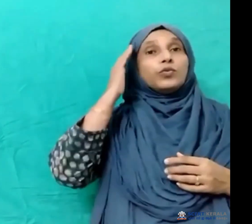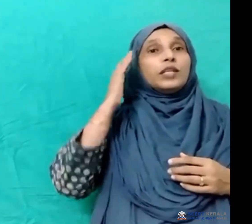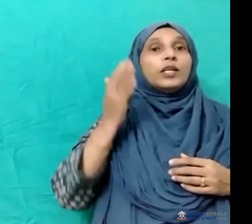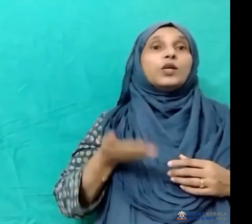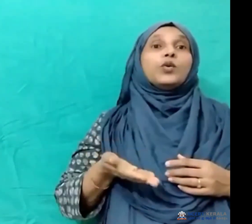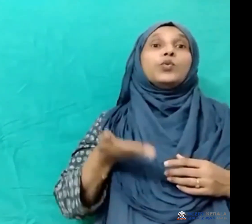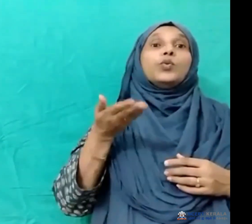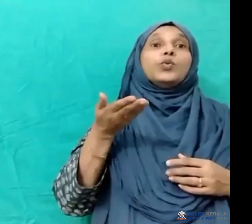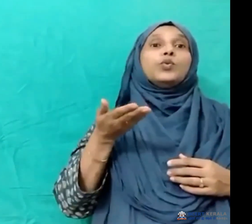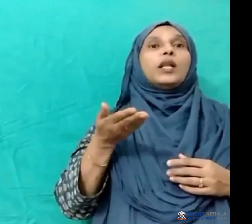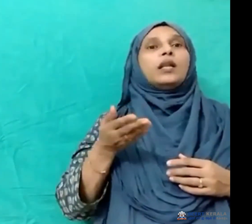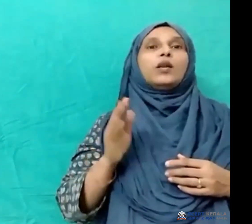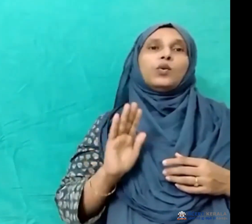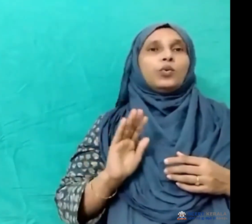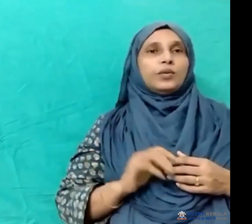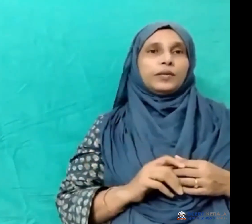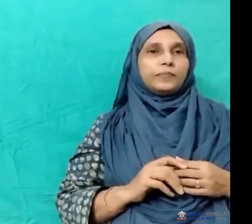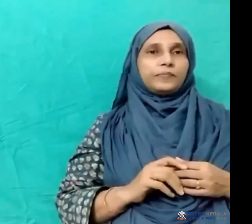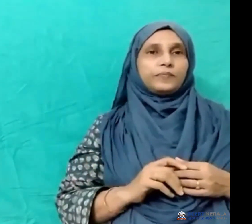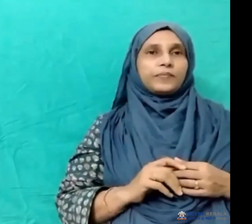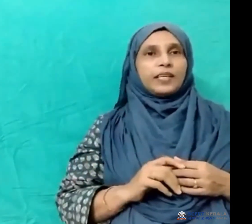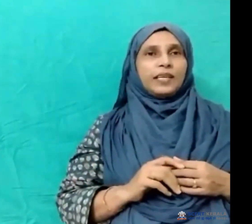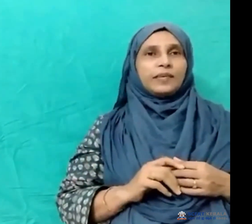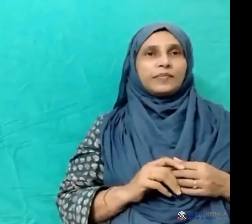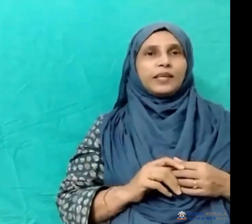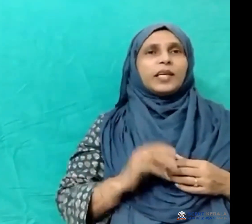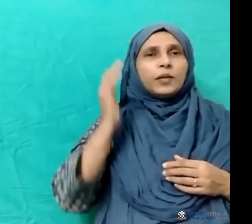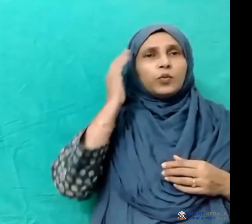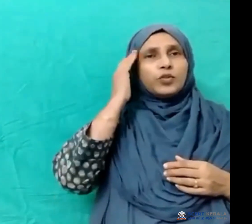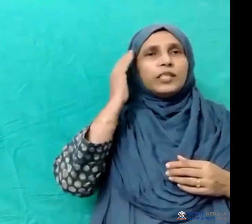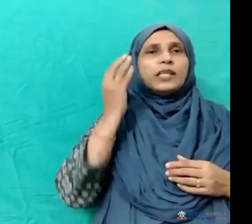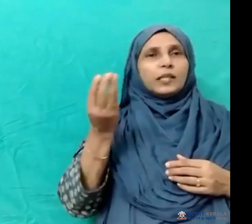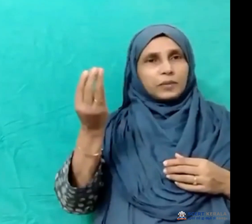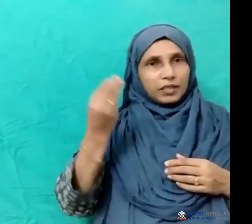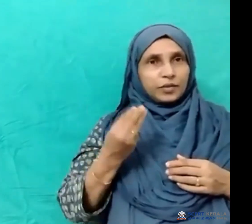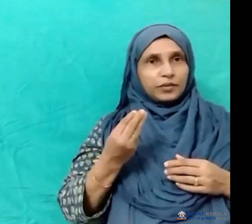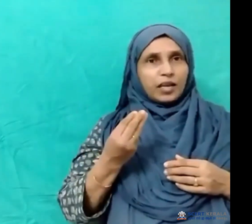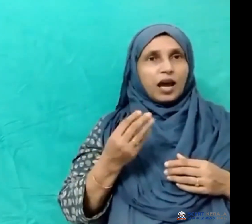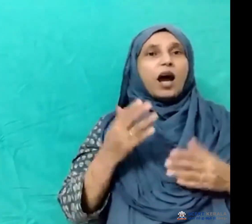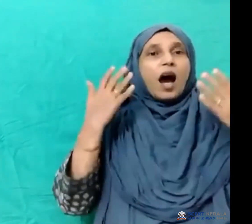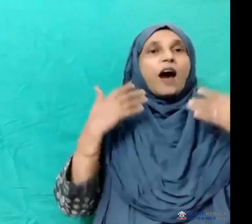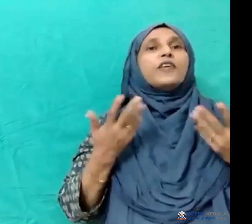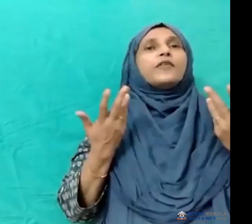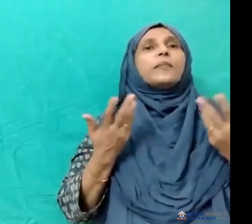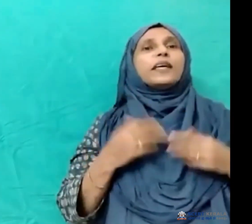ബുദ്ധി കൂടുതൽ, അല്ലെ? ഈ ബുദ്ധി നമുക്ക് തരുന്ന അവയവം